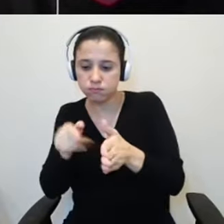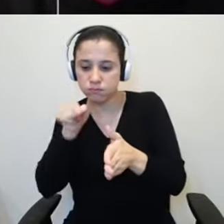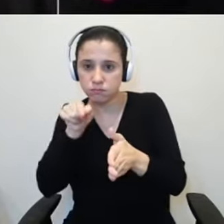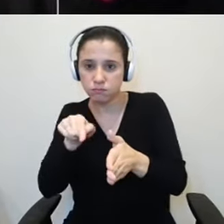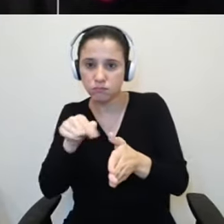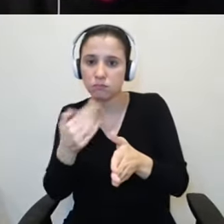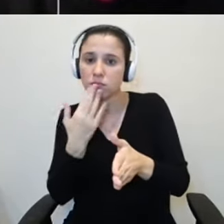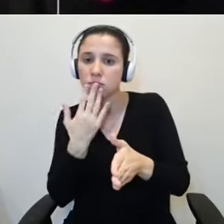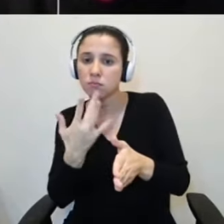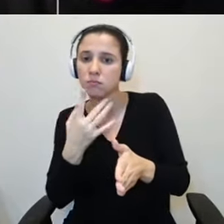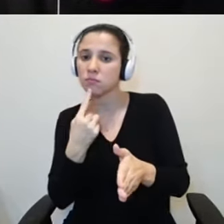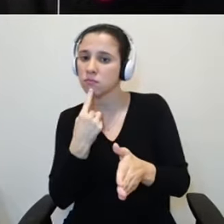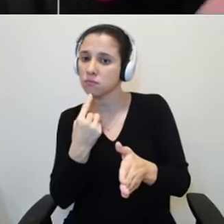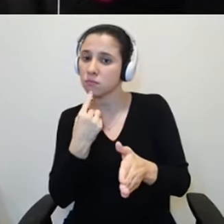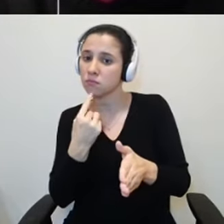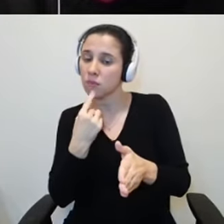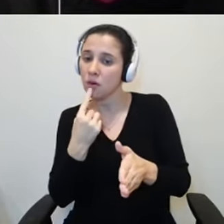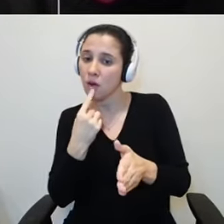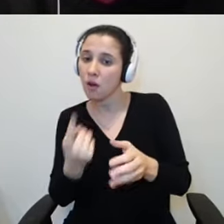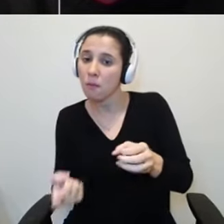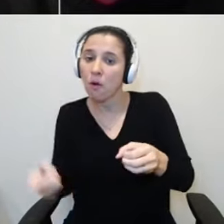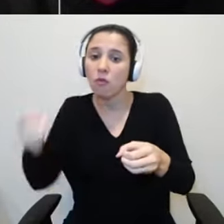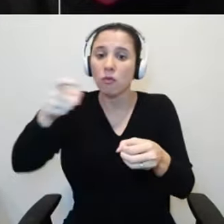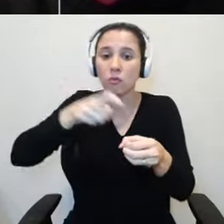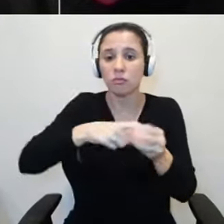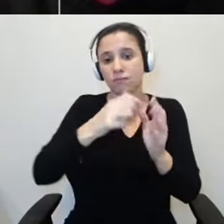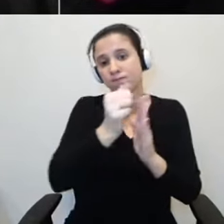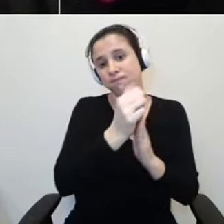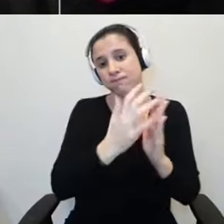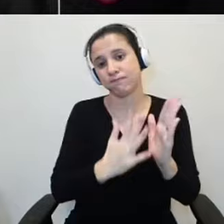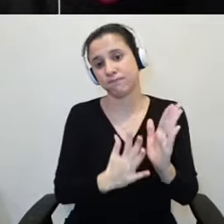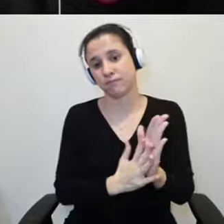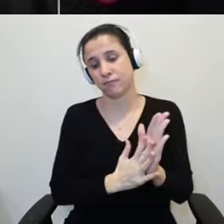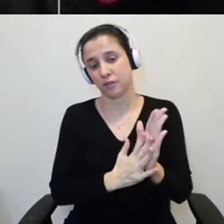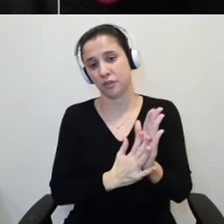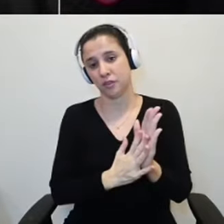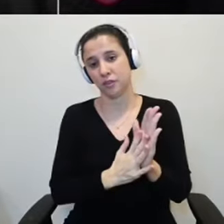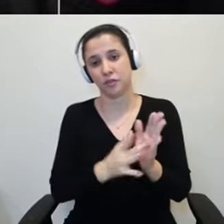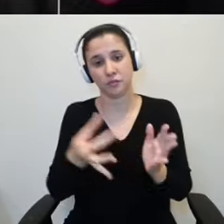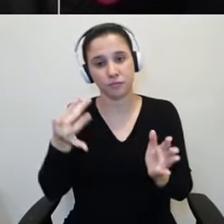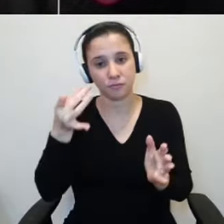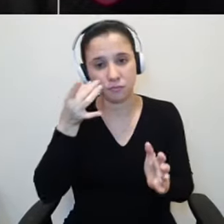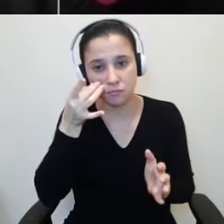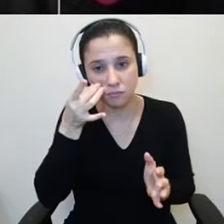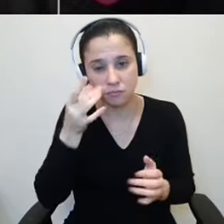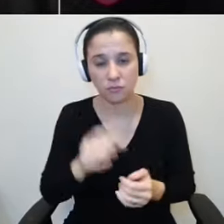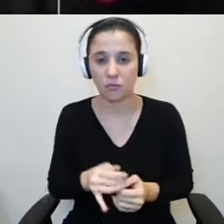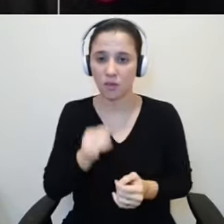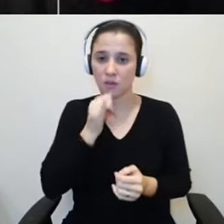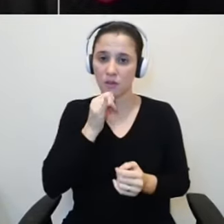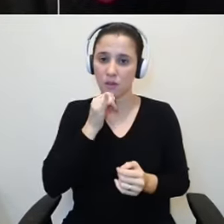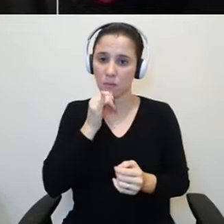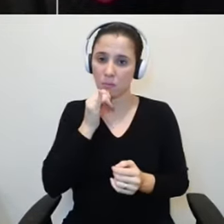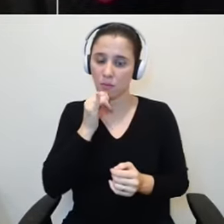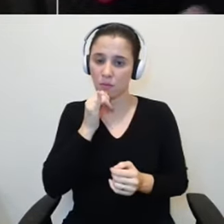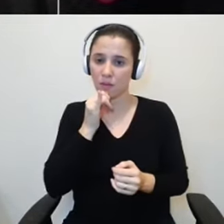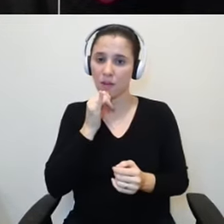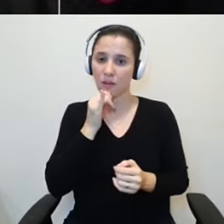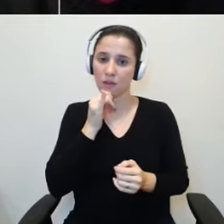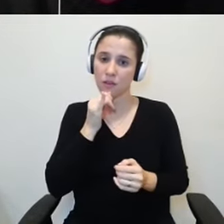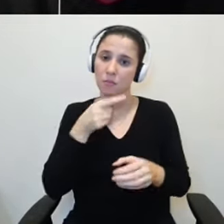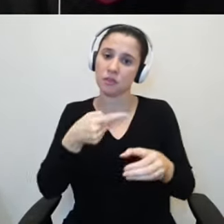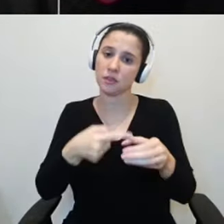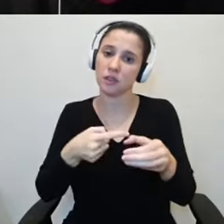presenciais. Se a gente pegar, por exemplo, o nosso caso aí de Votuporanga e região, nós estamos aí